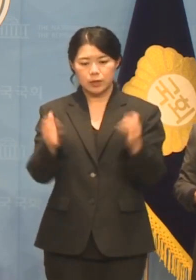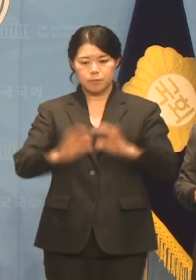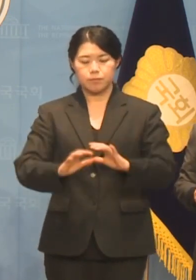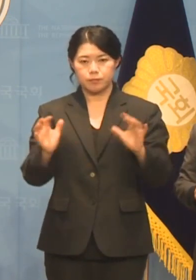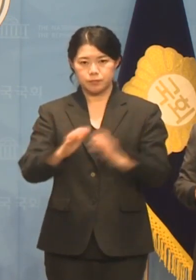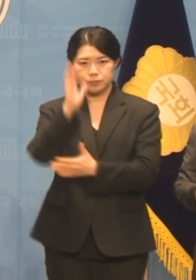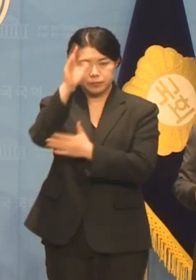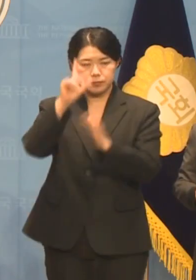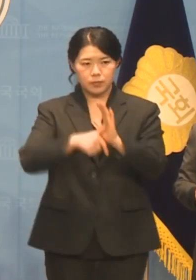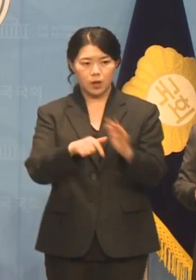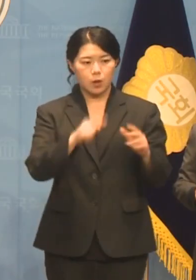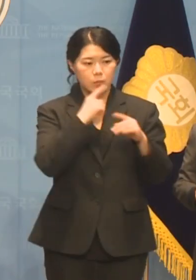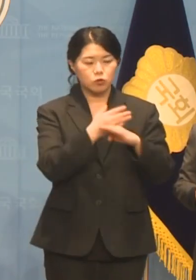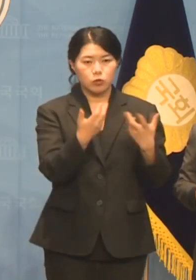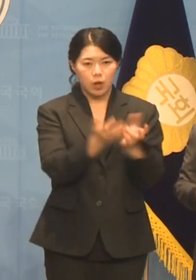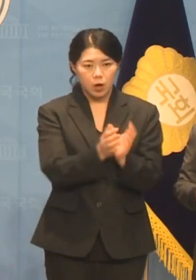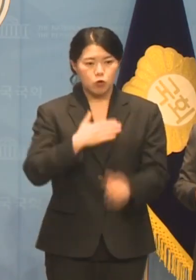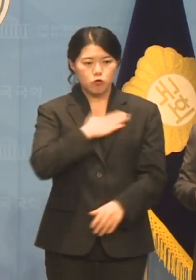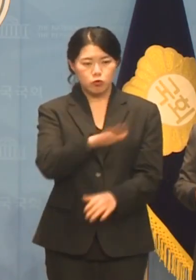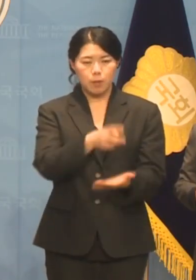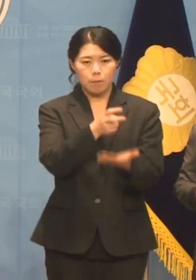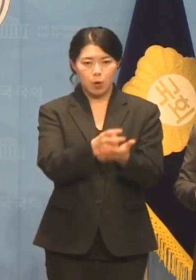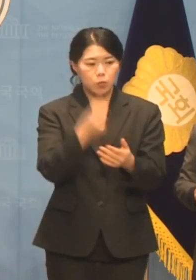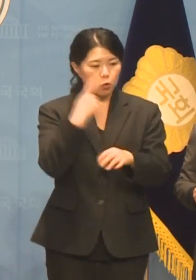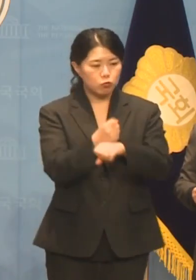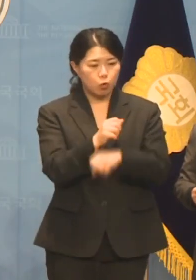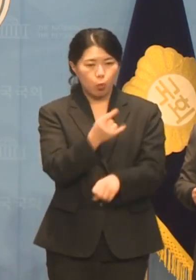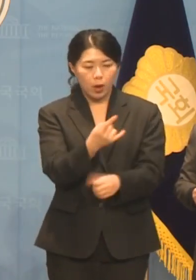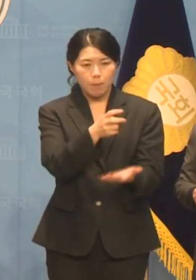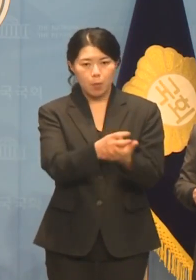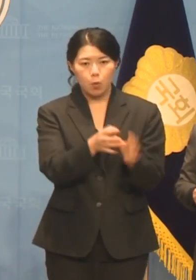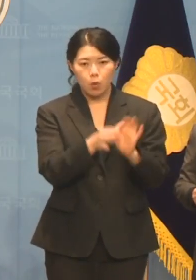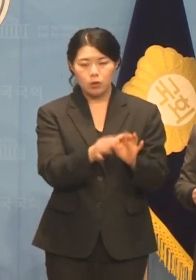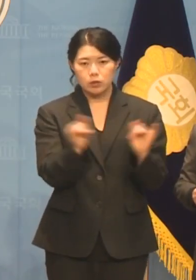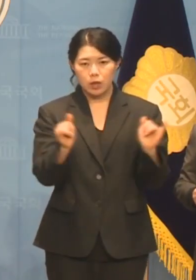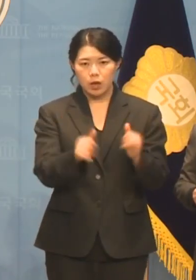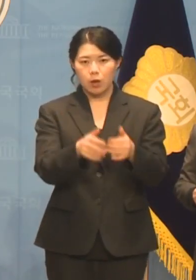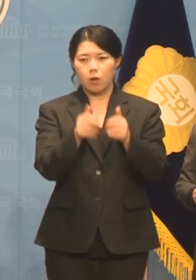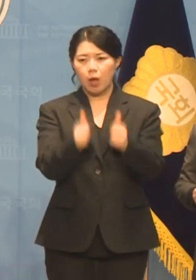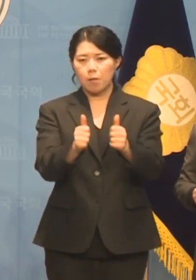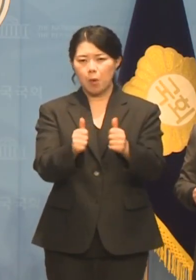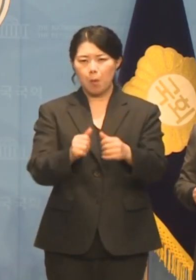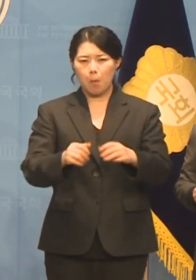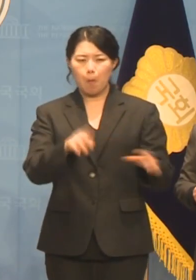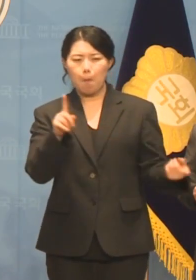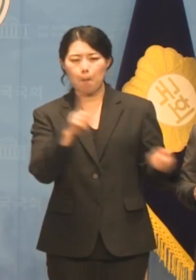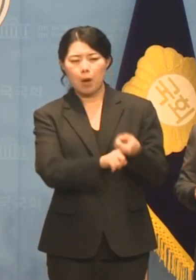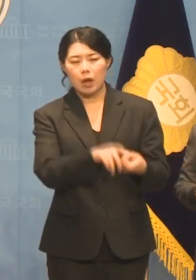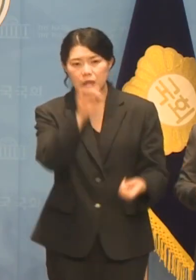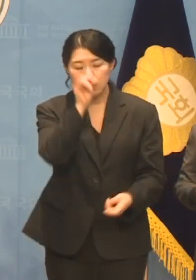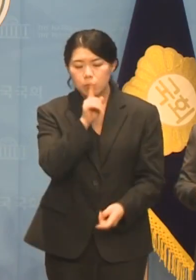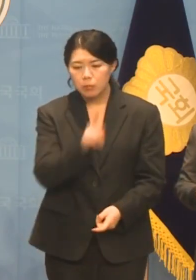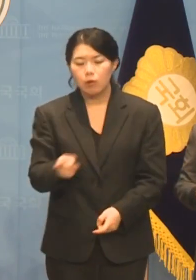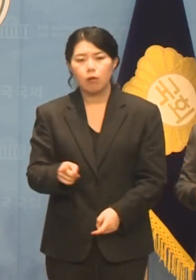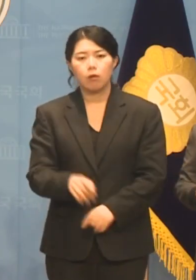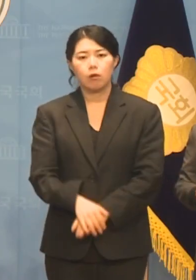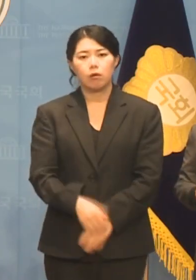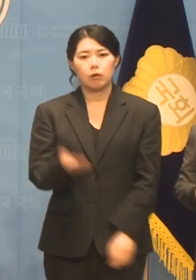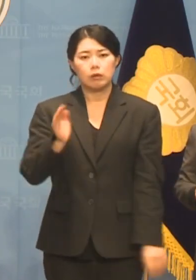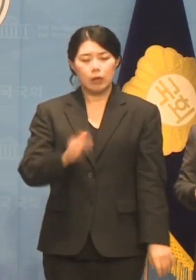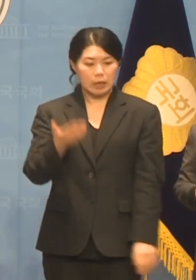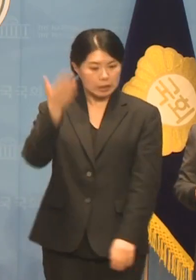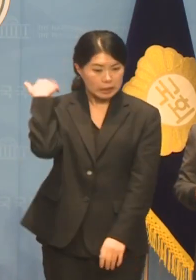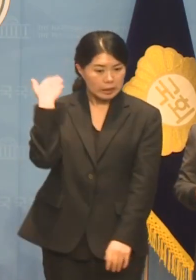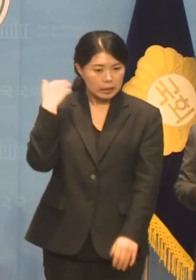기자간담회에서 더불어민주당과 우리법 연구회 출신 법관들의 정치 사법 카르텔이 있다고 주장하였습니다. 그러나